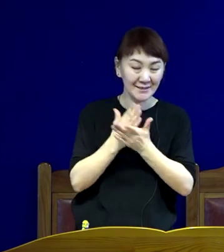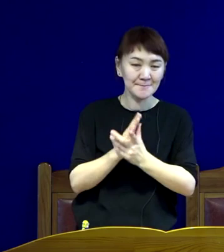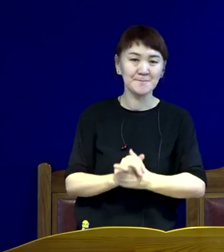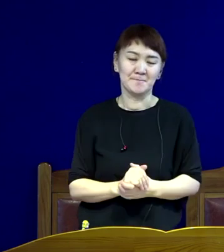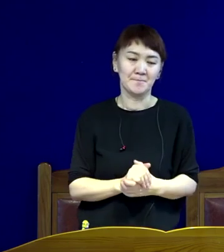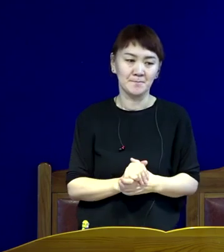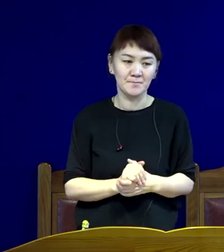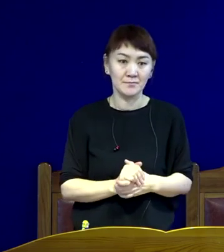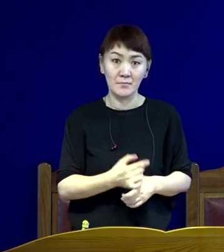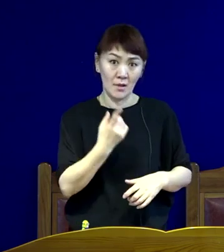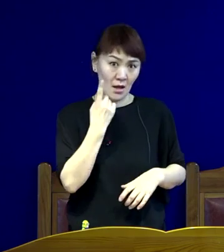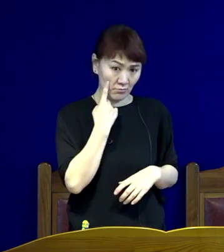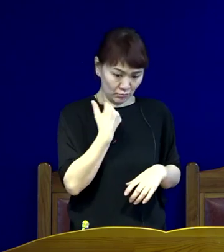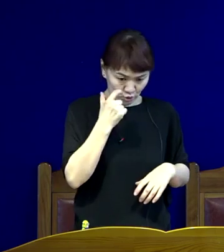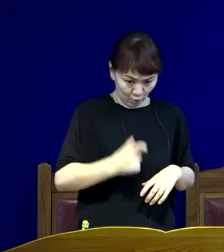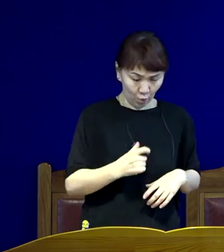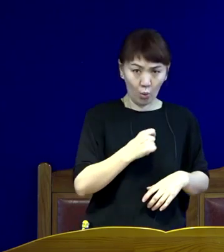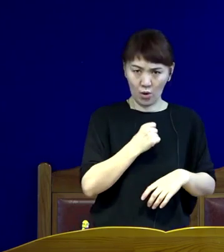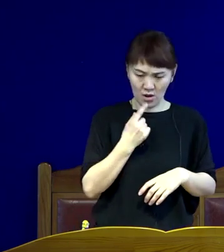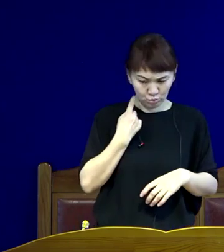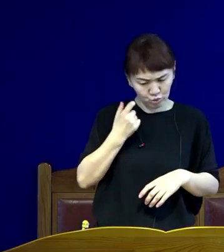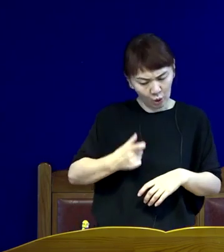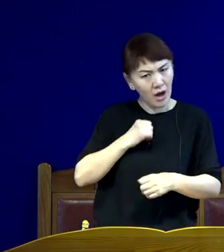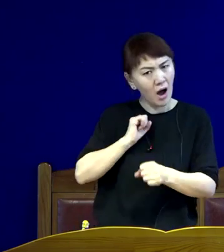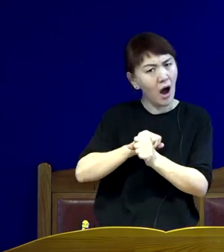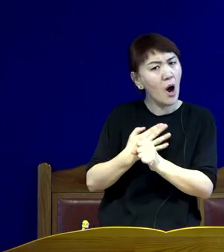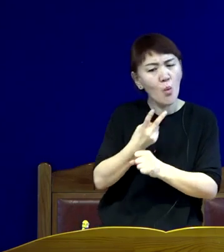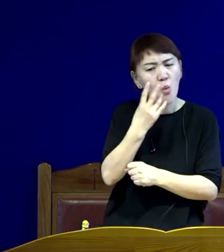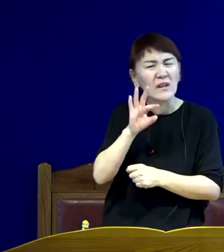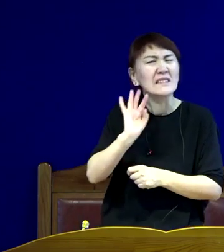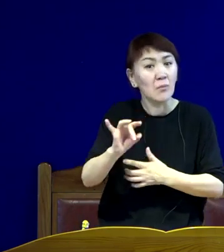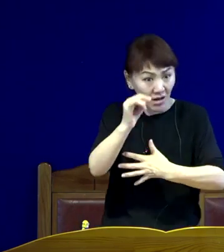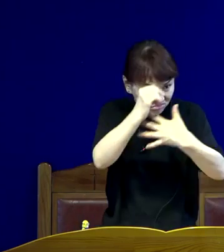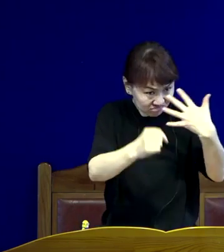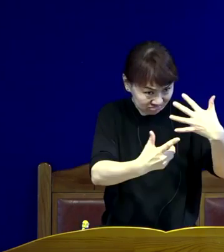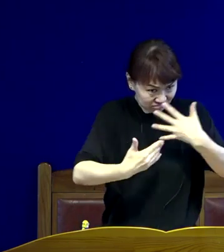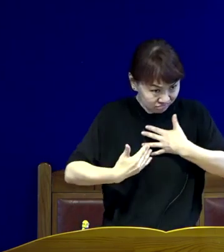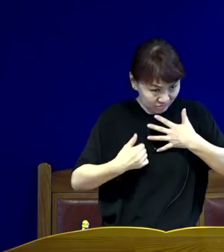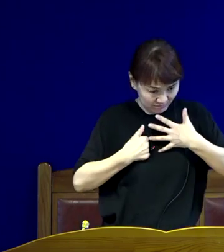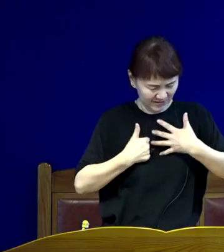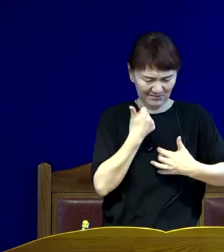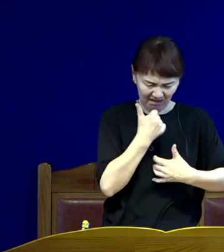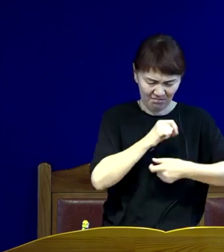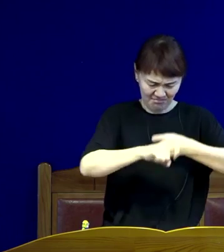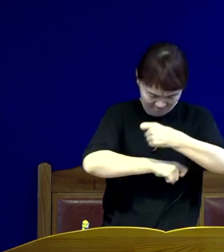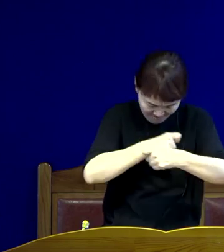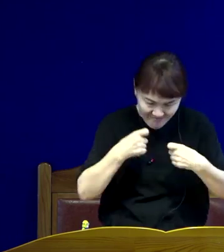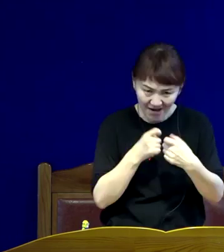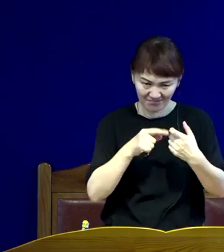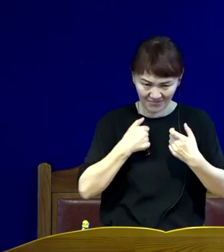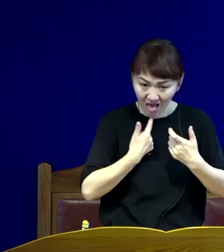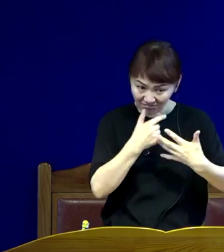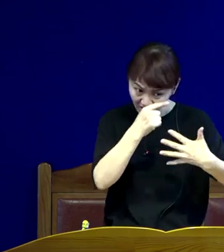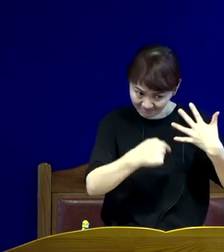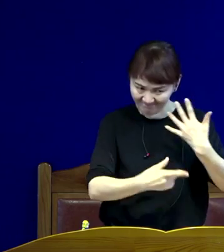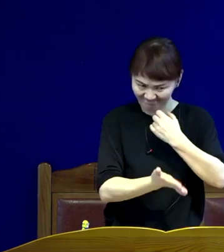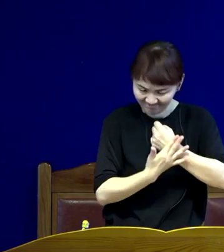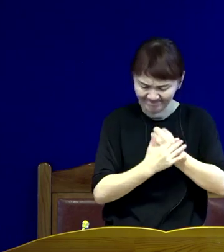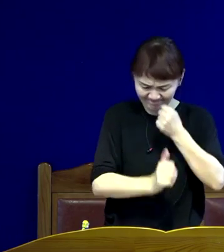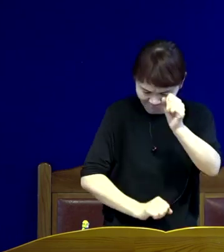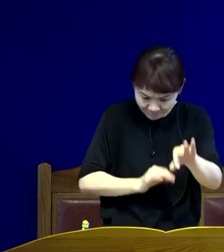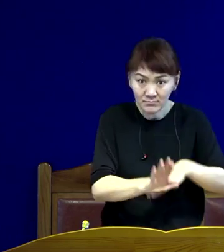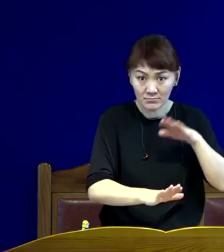Эхнэрийн үүргээ сайн гүйцэтгэх хэрэгтэй, нөхрийн үүргээ сайн гүйцэтгэх хэрэгтэй. Гэхдээ хамгийн чухал нь хоёулаа зэрэг хийж нэг нэгнийхээ